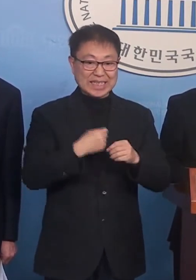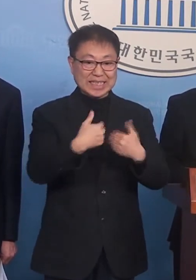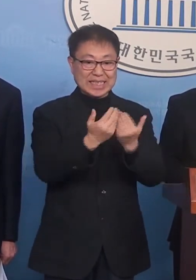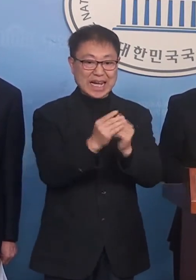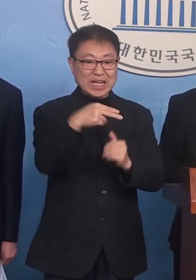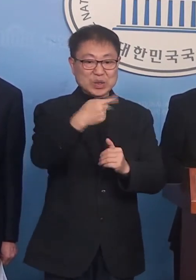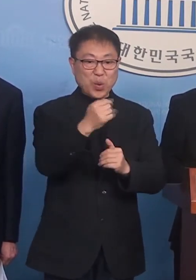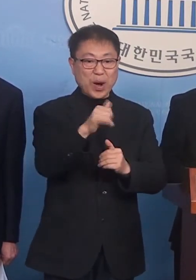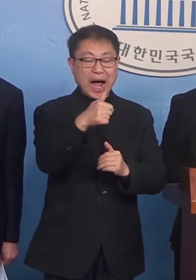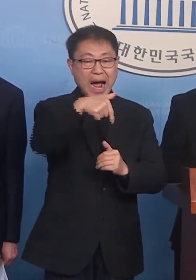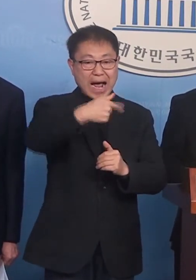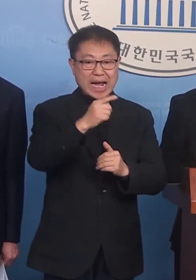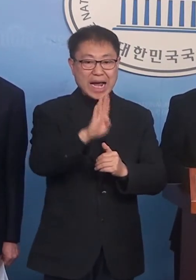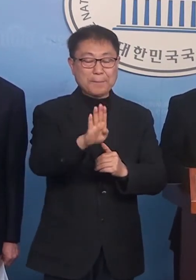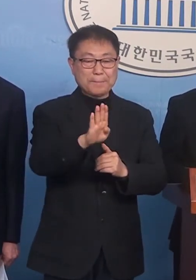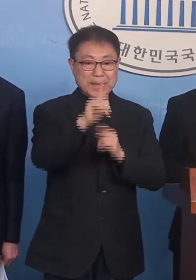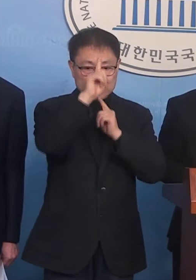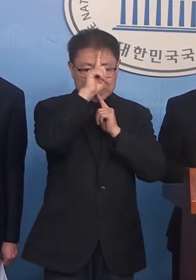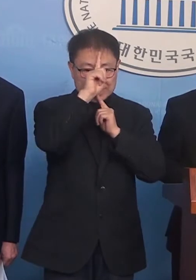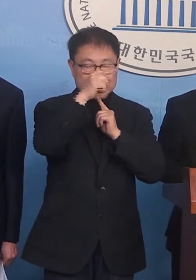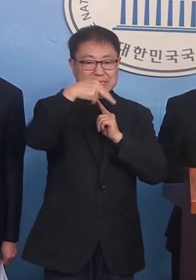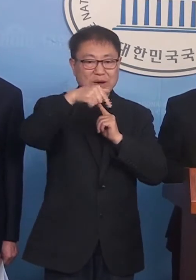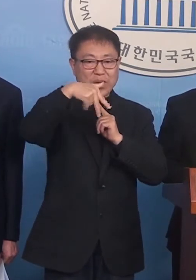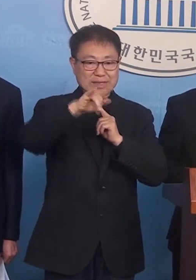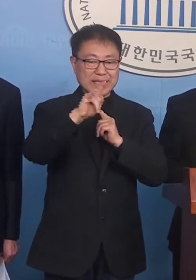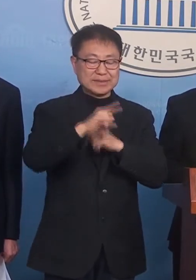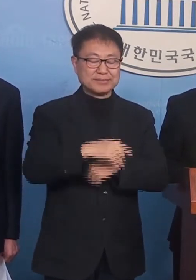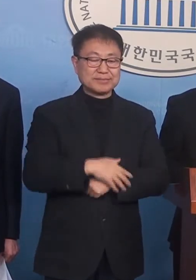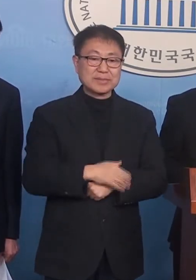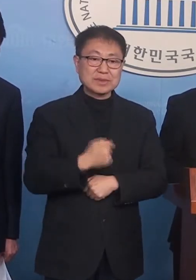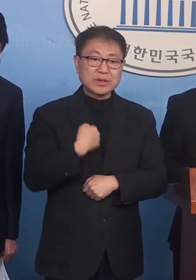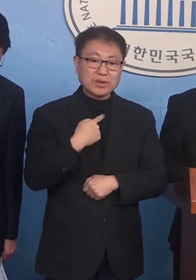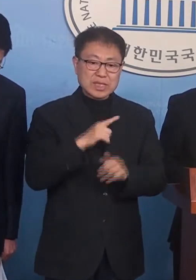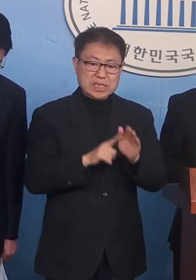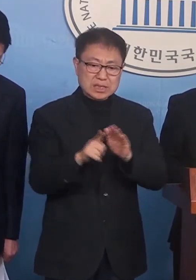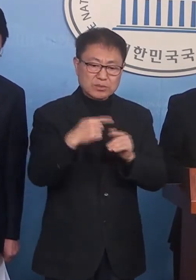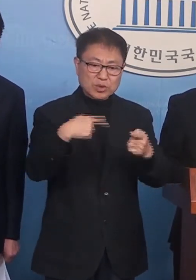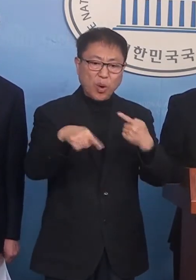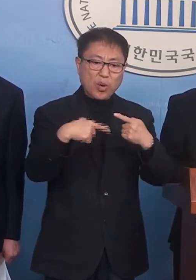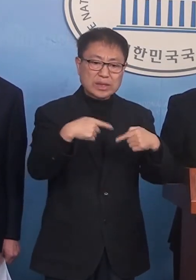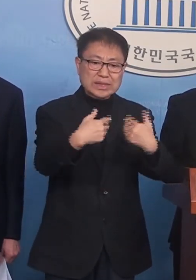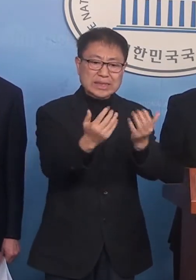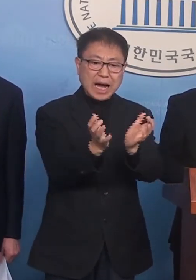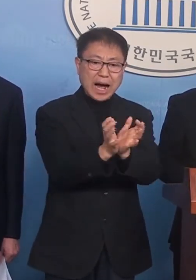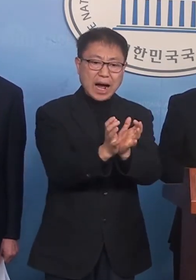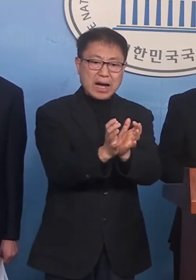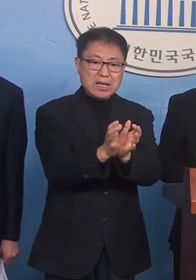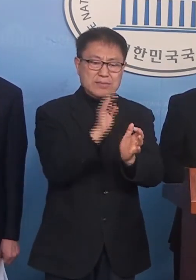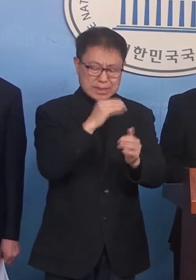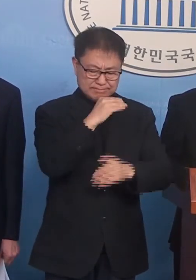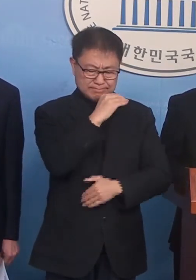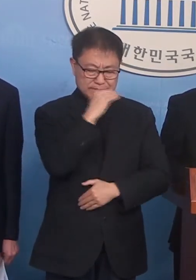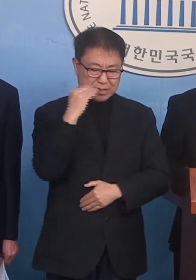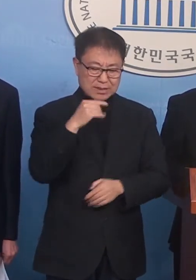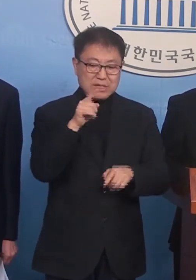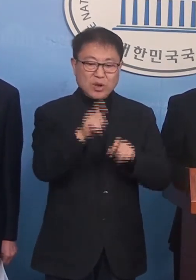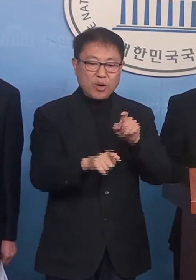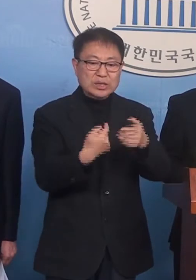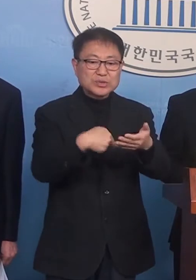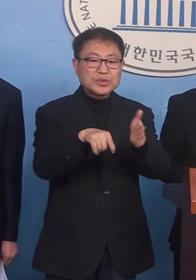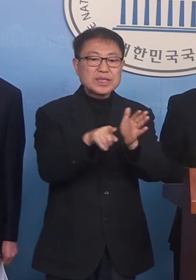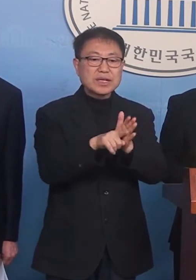동안시 갑위원장 이성재입니다. 저는 진보정당 정의당의 정의로운 정치 실현을